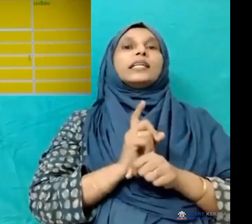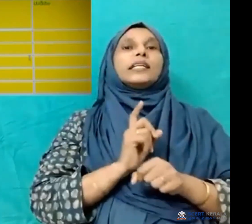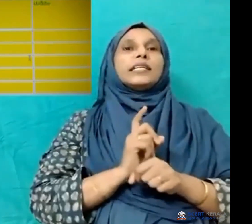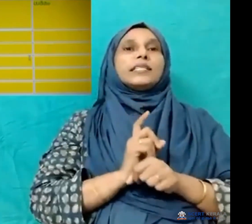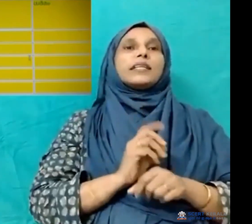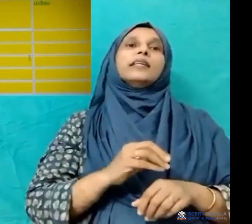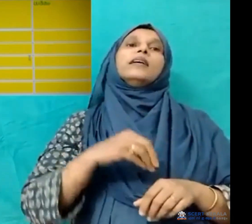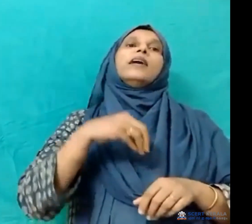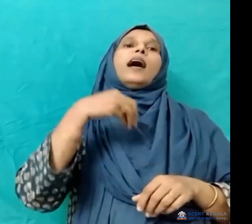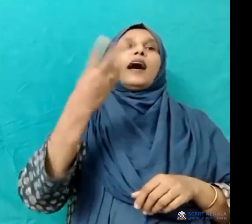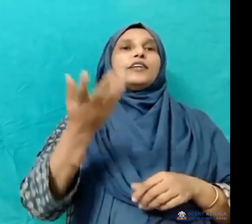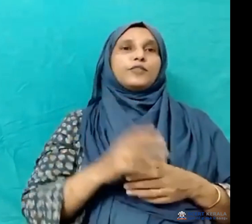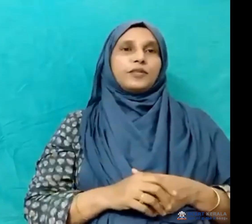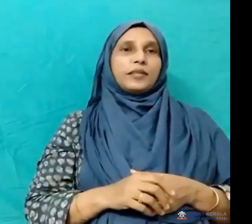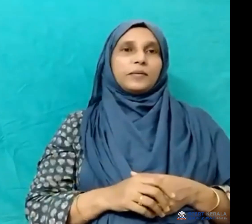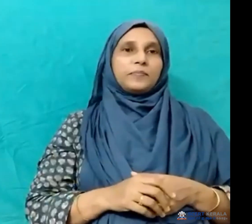നിങ്ങളുടെ ടീച്ചറിന് അയച്ചു കൊടുക്കണം.